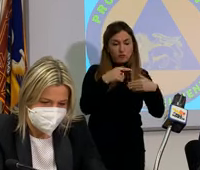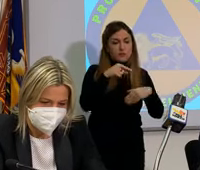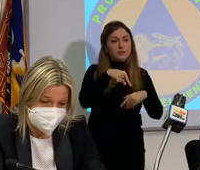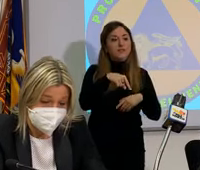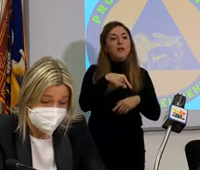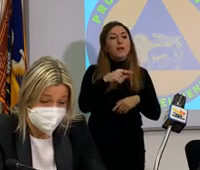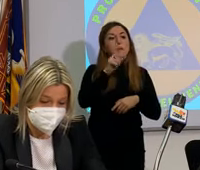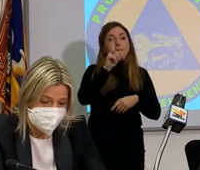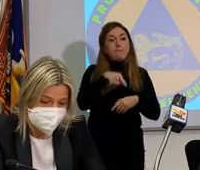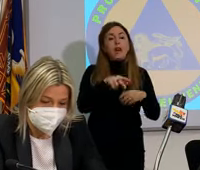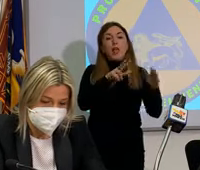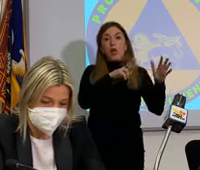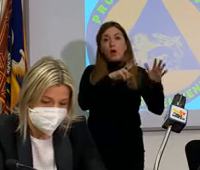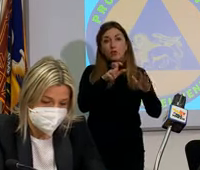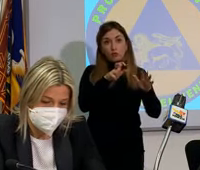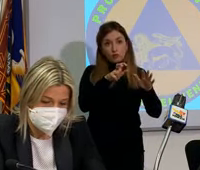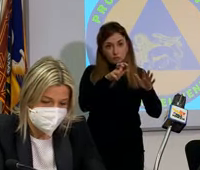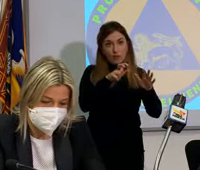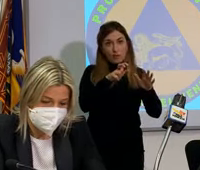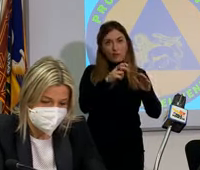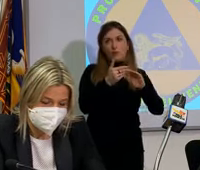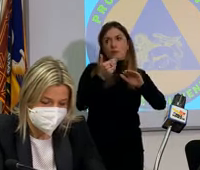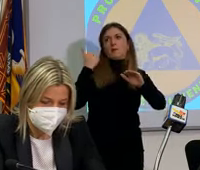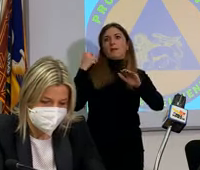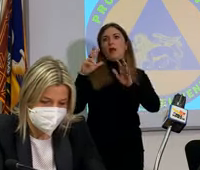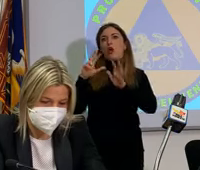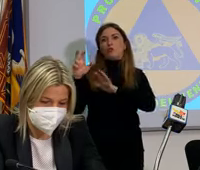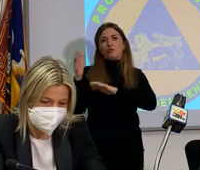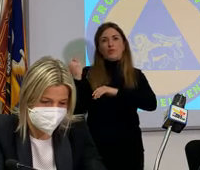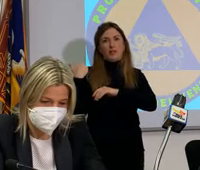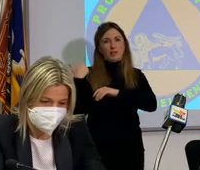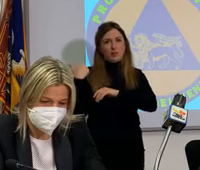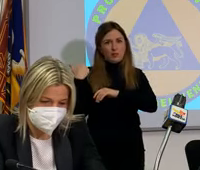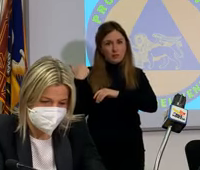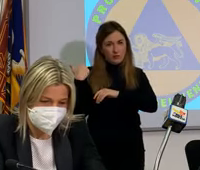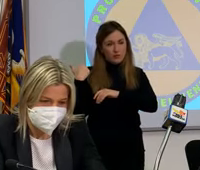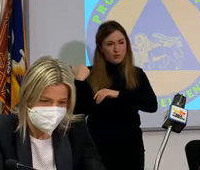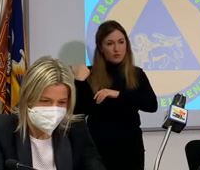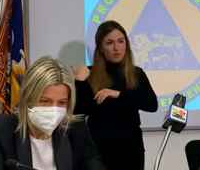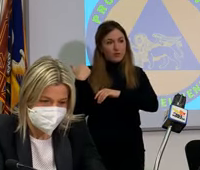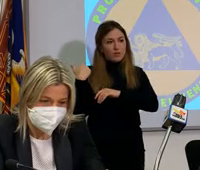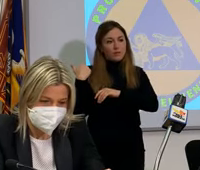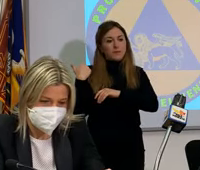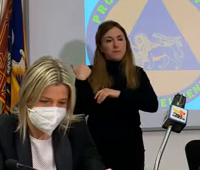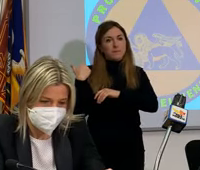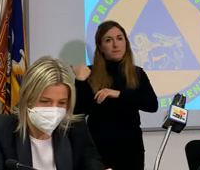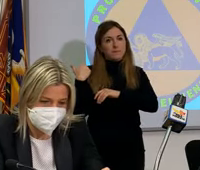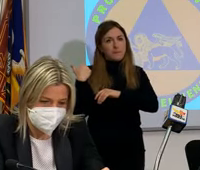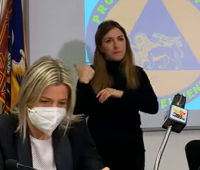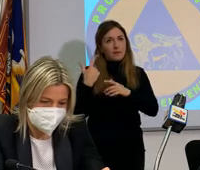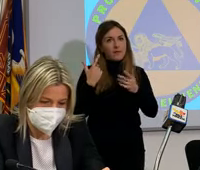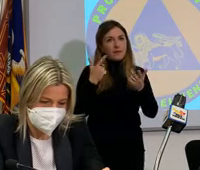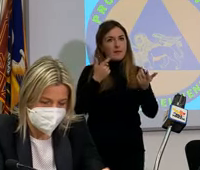1.800 pazienti contro gli 800 di prima quindi non ho detto che ha cambiata la durata e poi